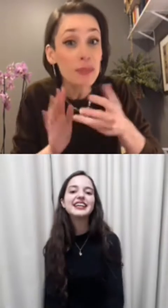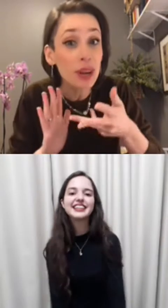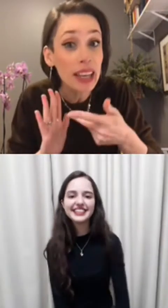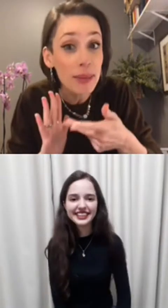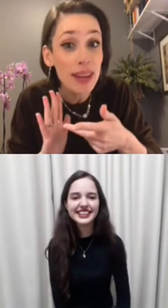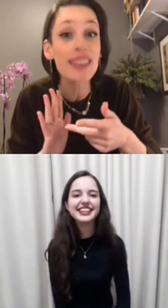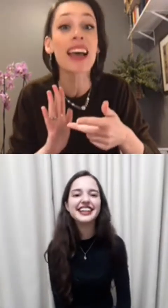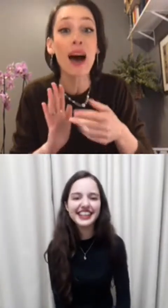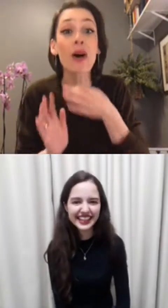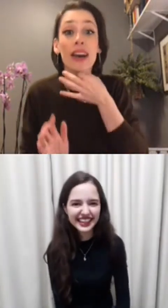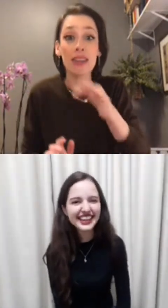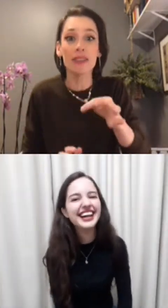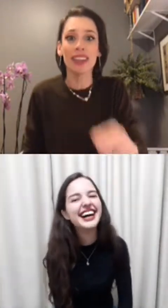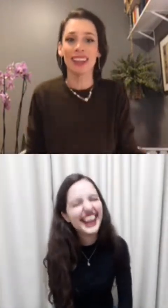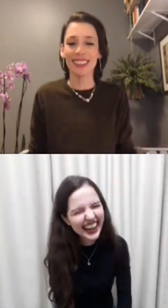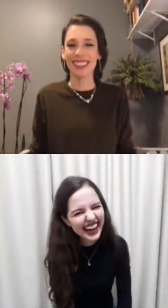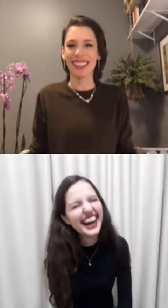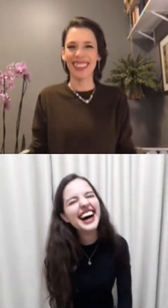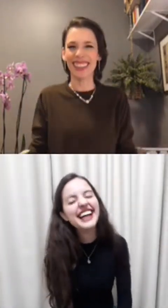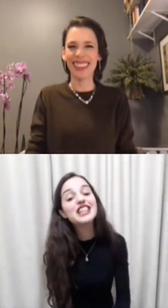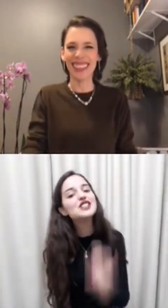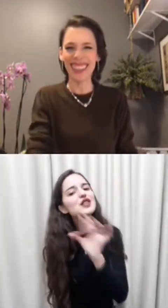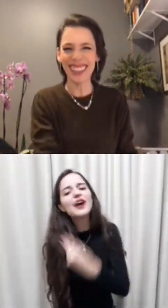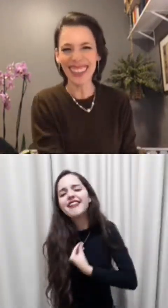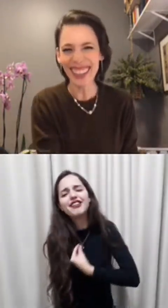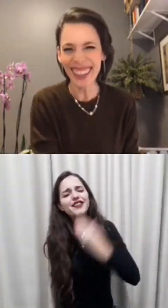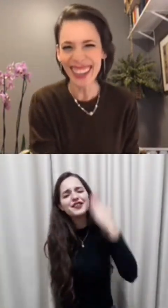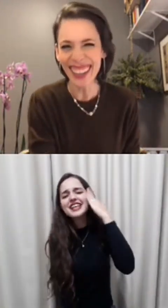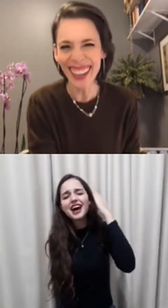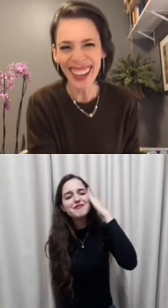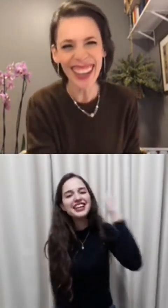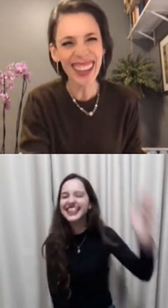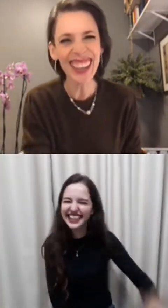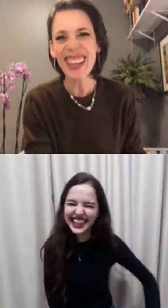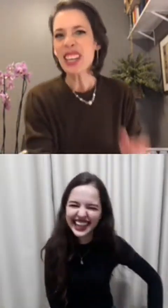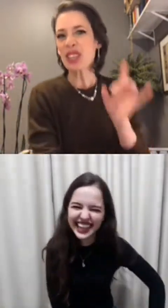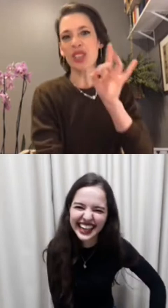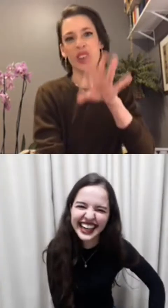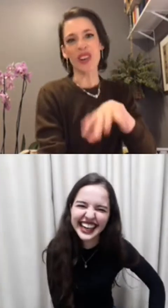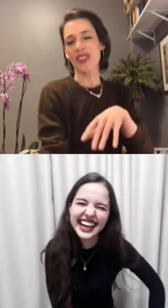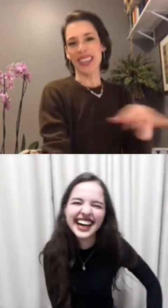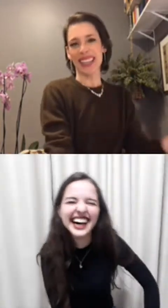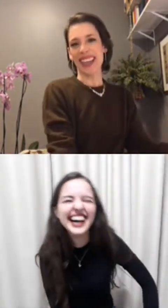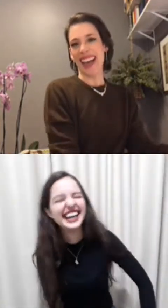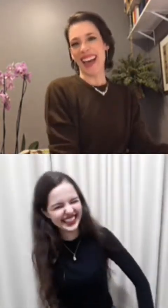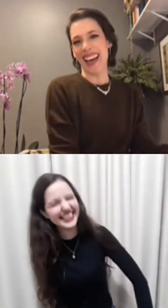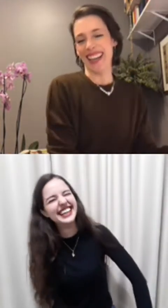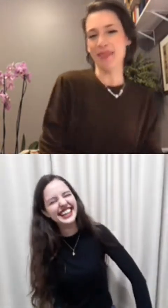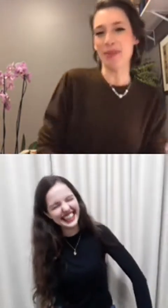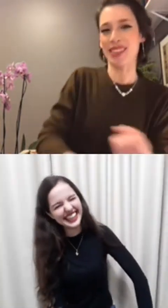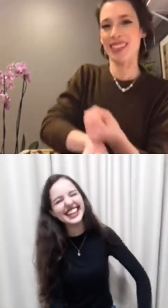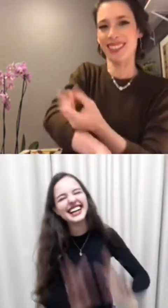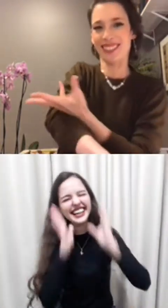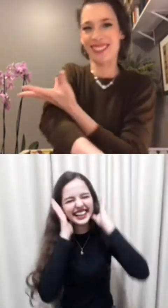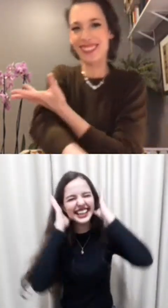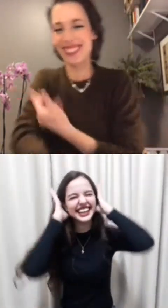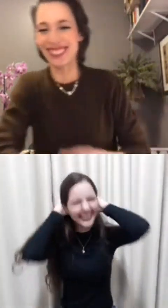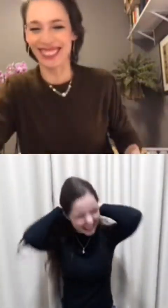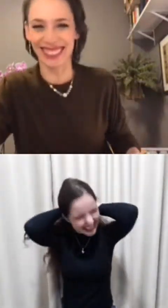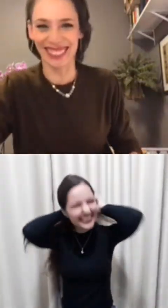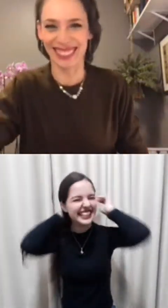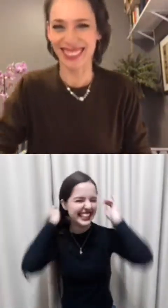treina marca. Libras, horrível, né? Só quem viveu sabe. Só guria, emoção.